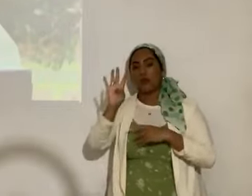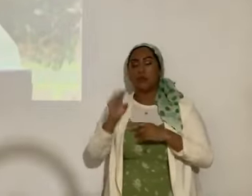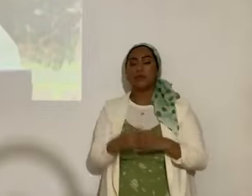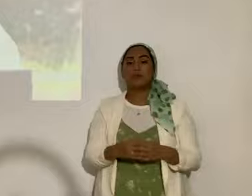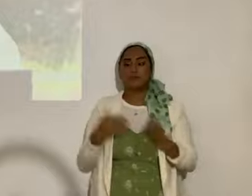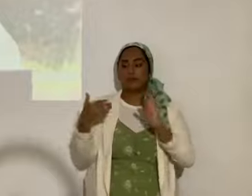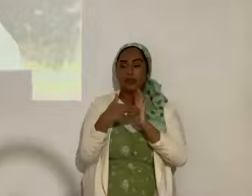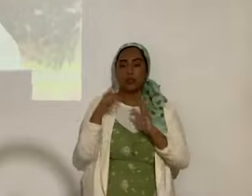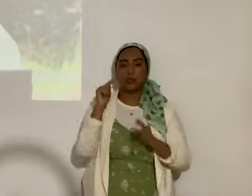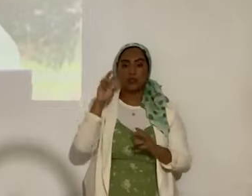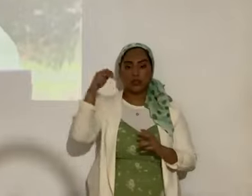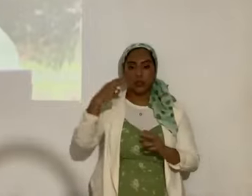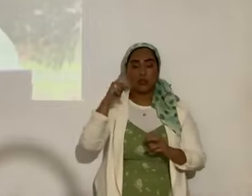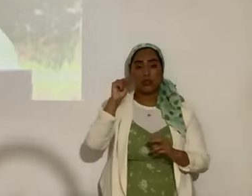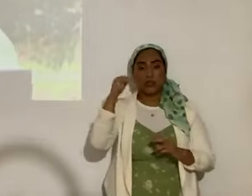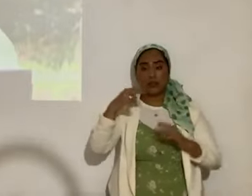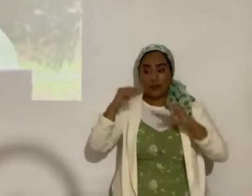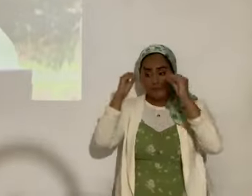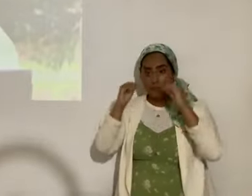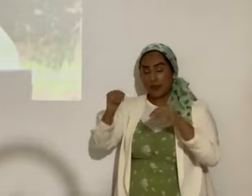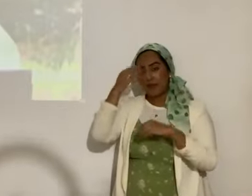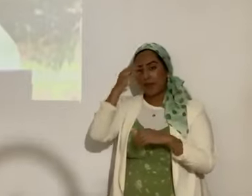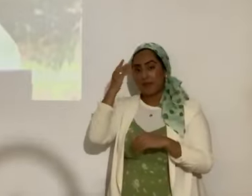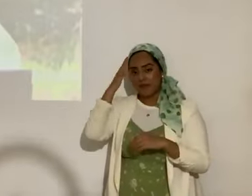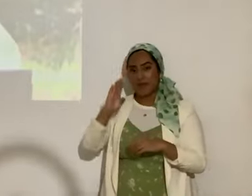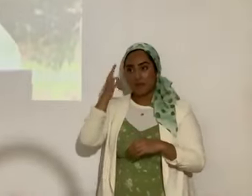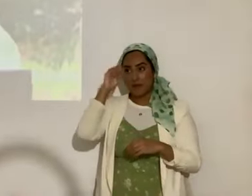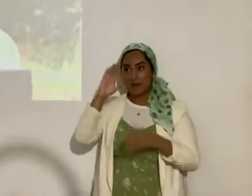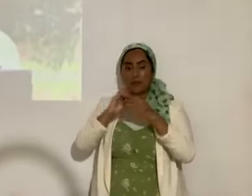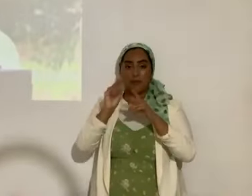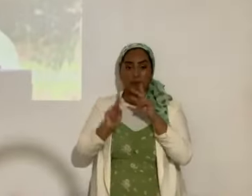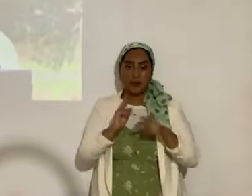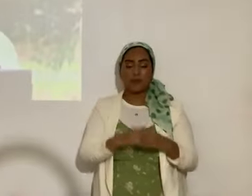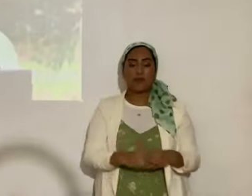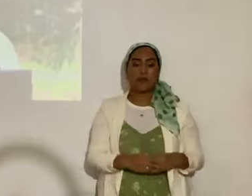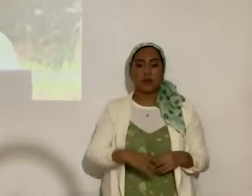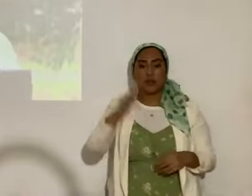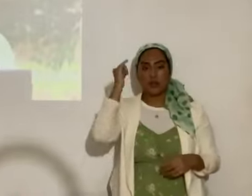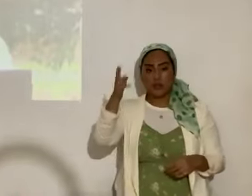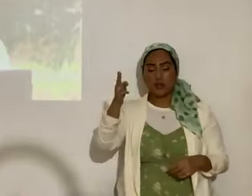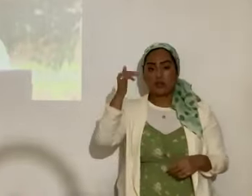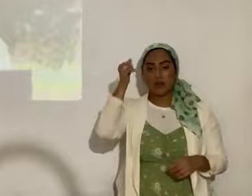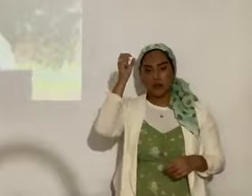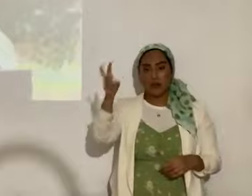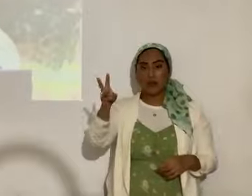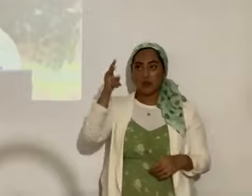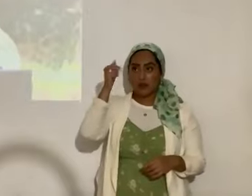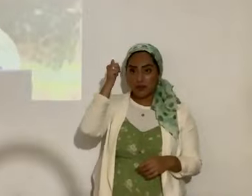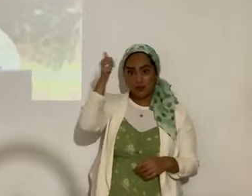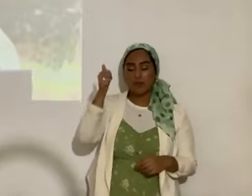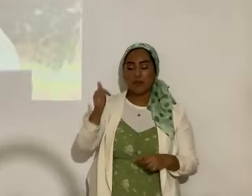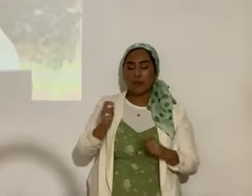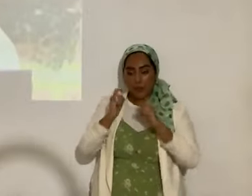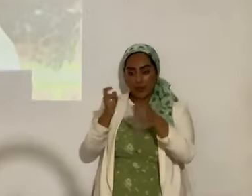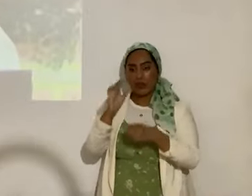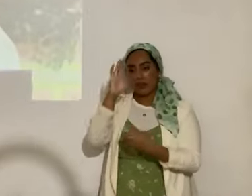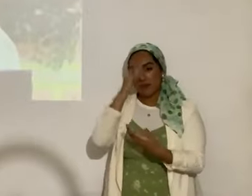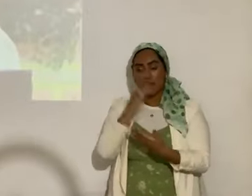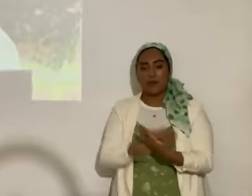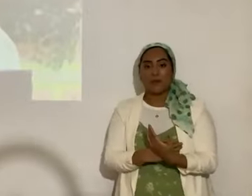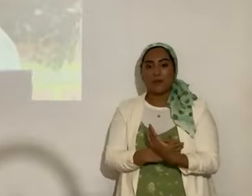a la torá la torá de la instrucción de Elohim para su pueblo y Yahweh yahshua él mismo aconseja a sus